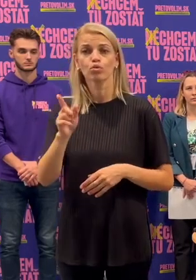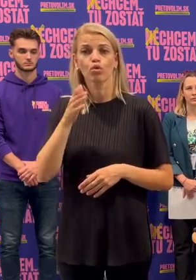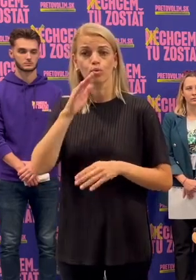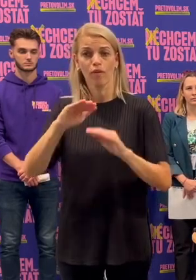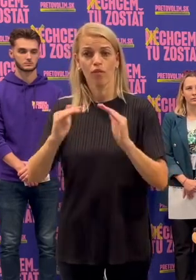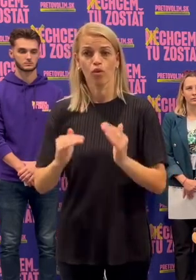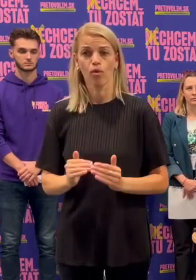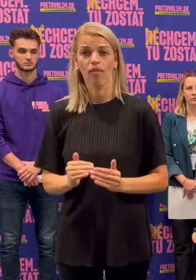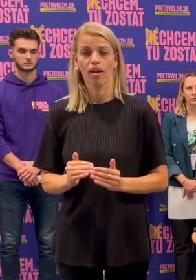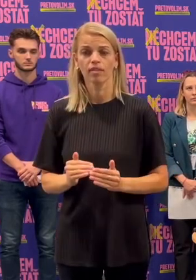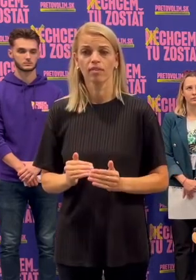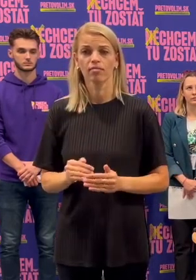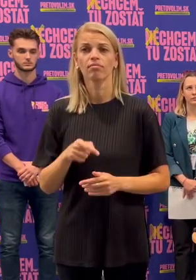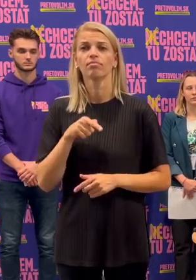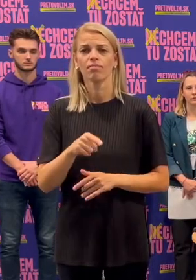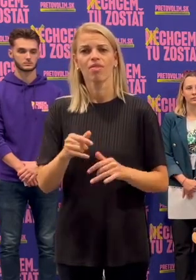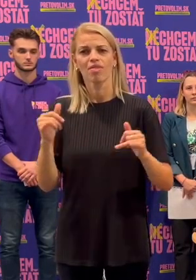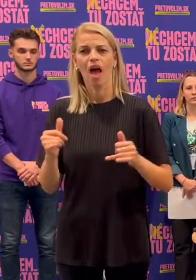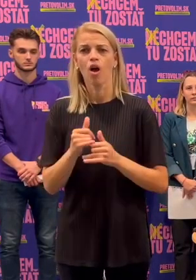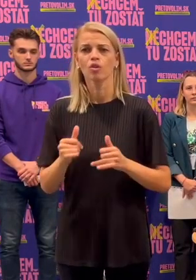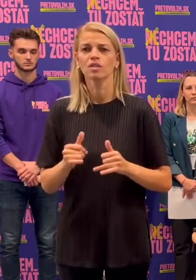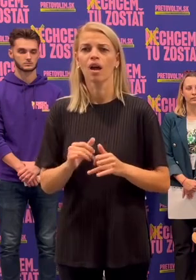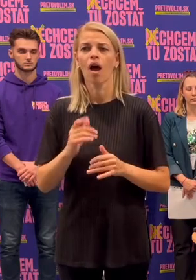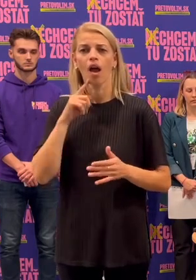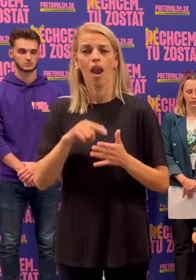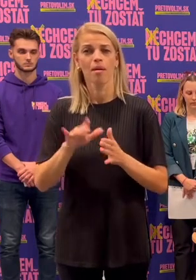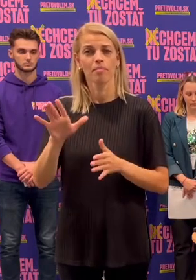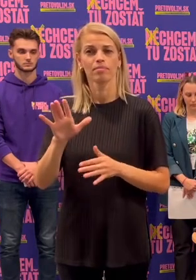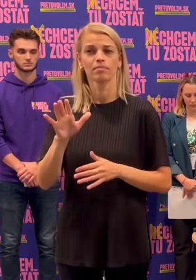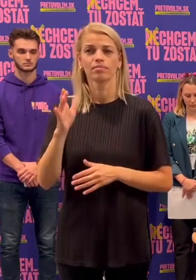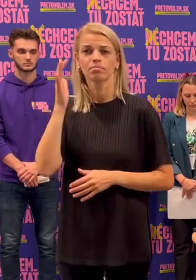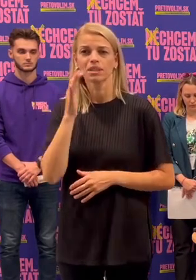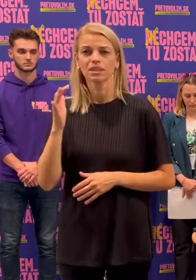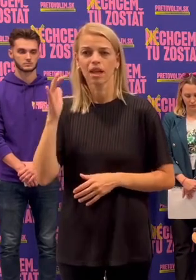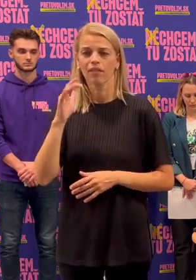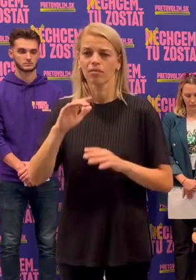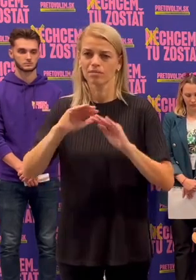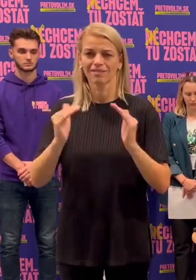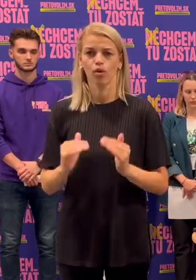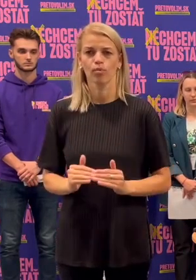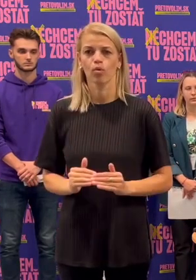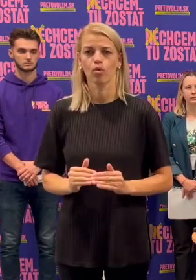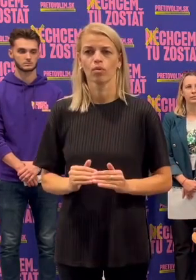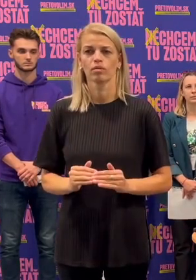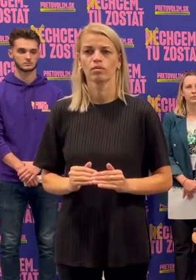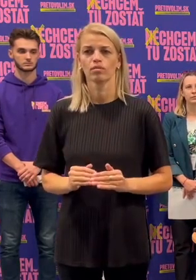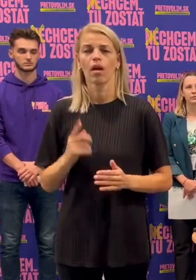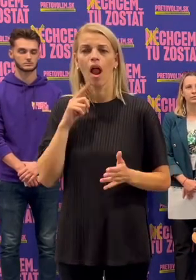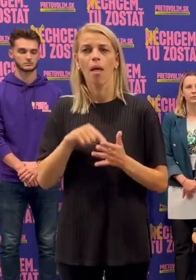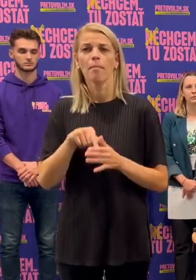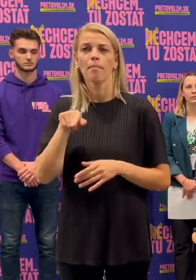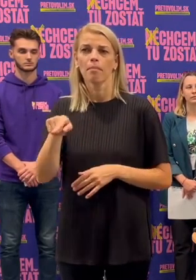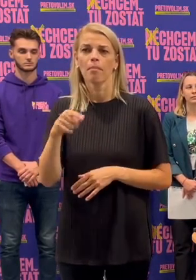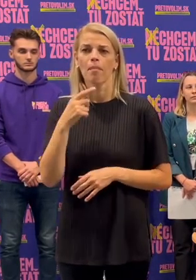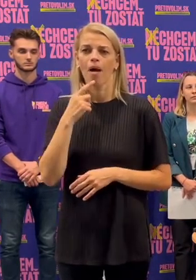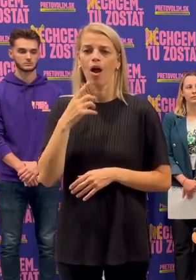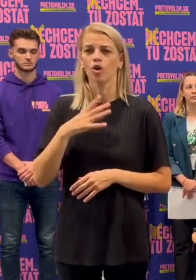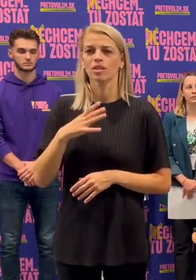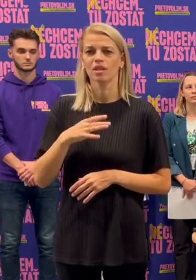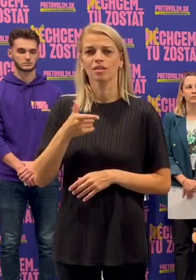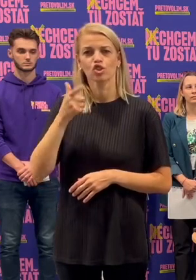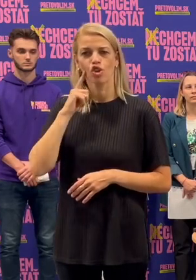formovať v budúcnosti, naozaj sformujú podľa ich preferencií, podľa toho, ako oni predpokladajú, že chcú, aby sa Slovensko